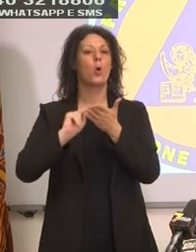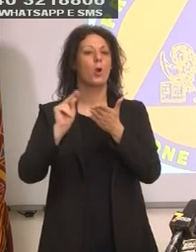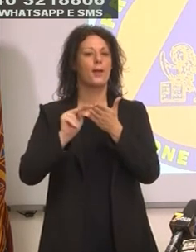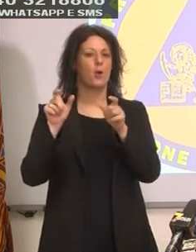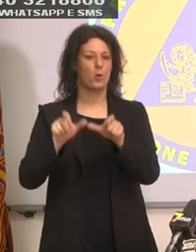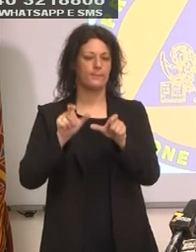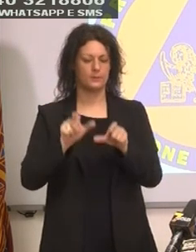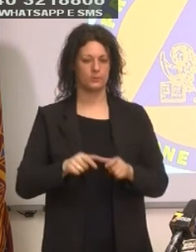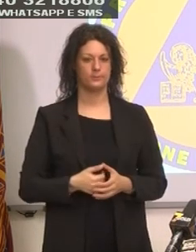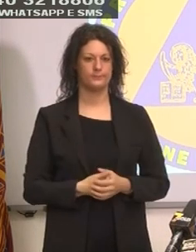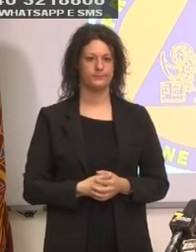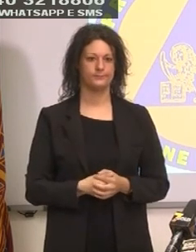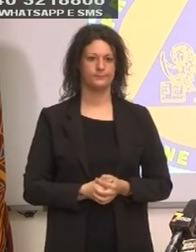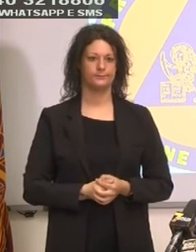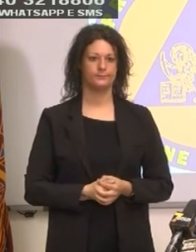dell'obbligo.